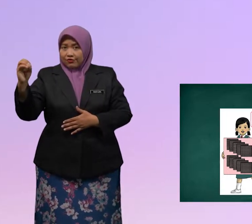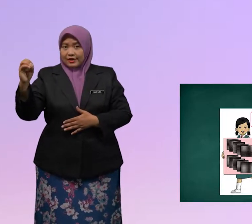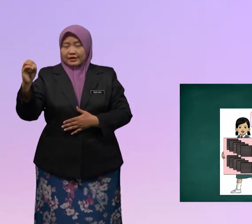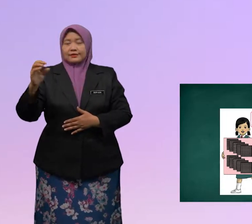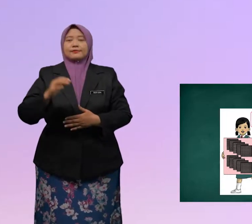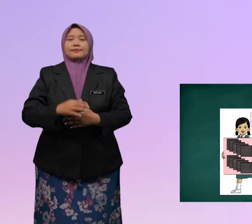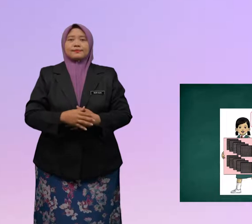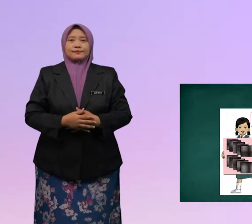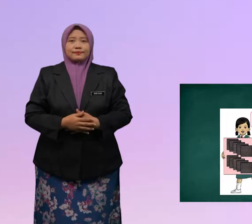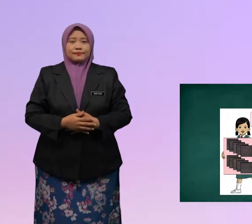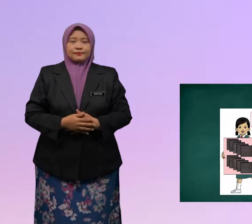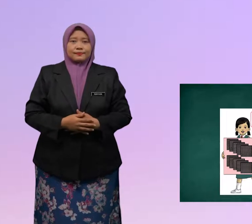1000.